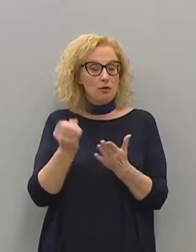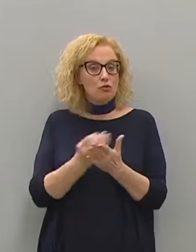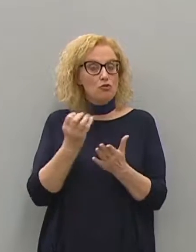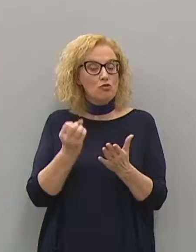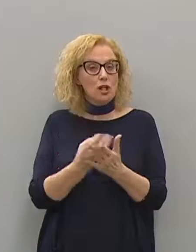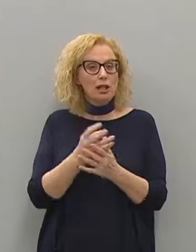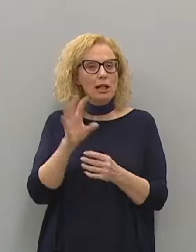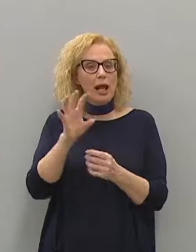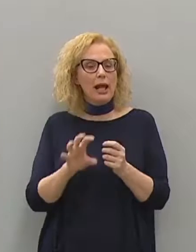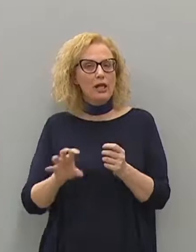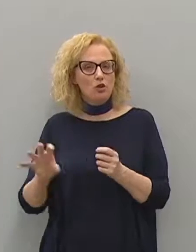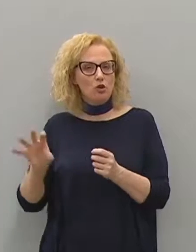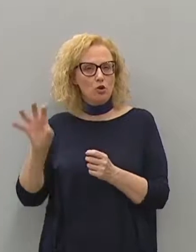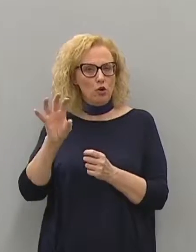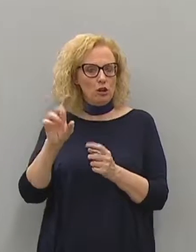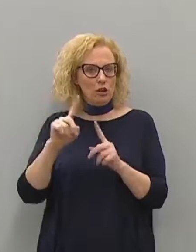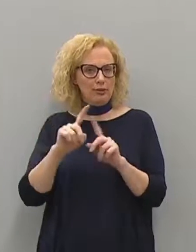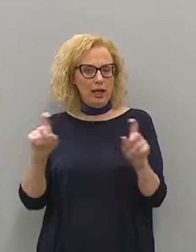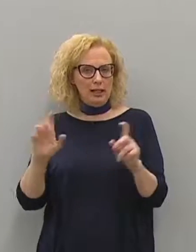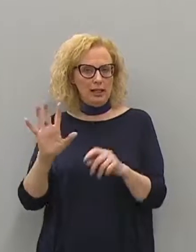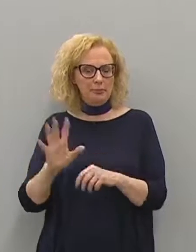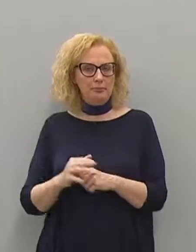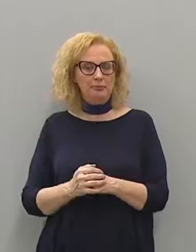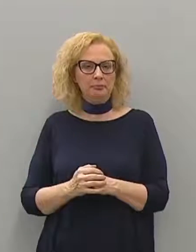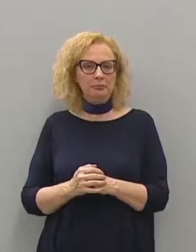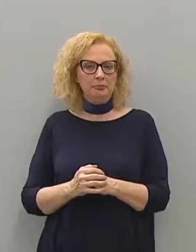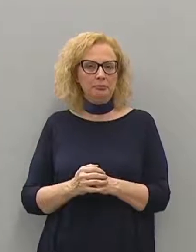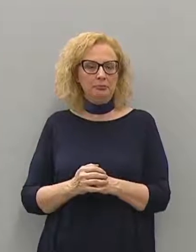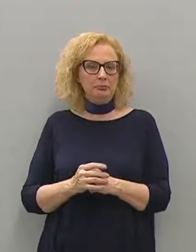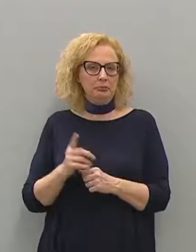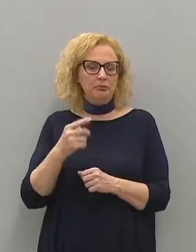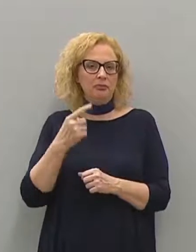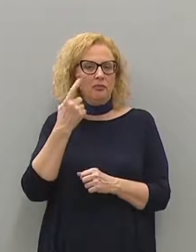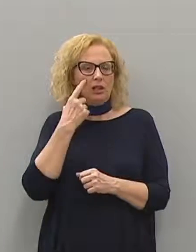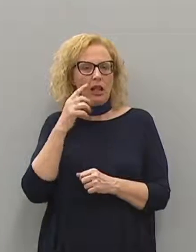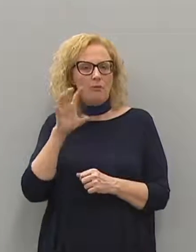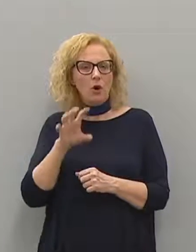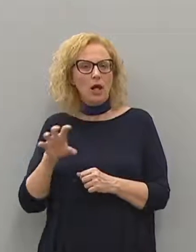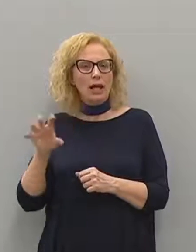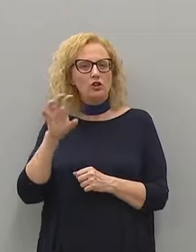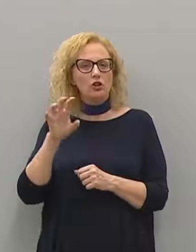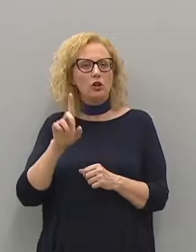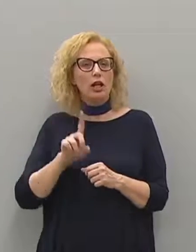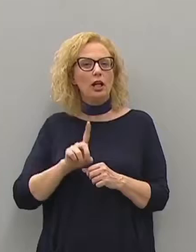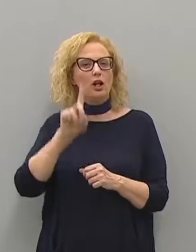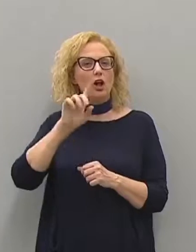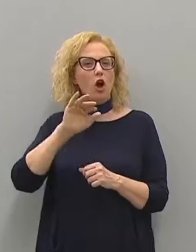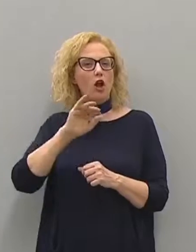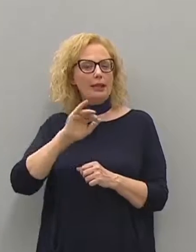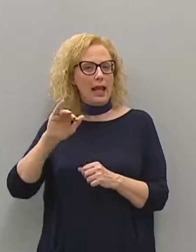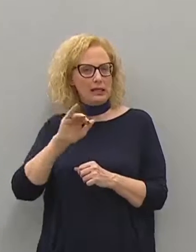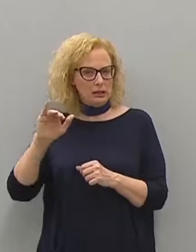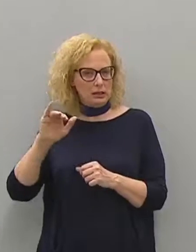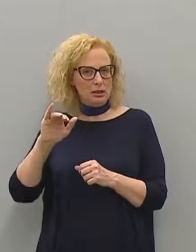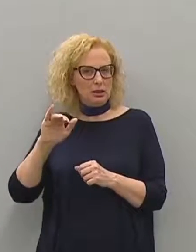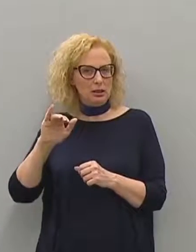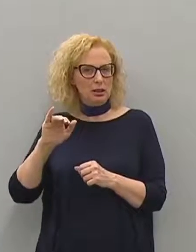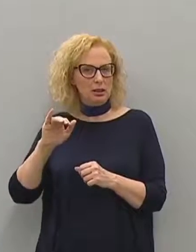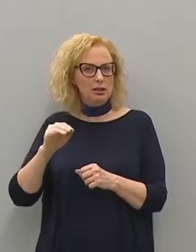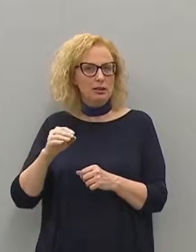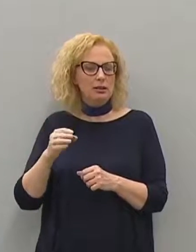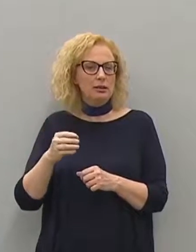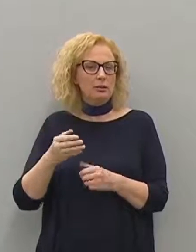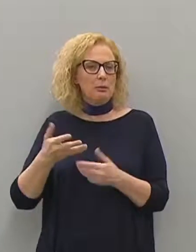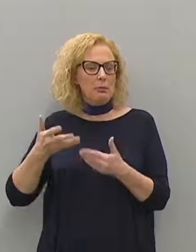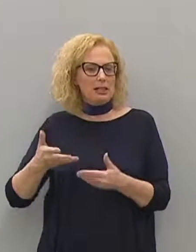diverse ragioni oggi le realtà più colpite sembrano essere quelle del nord est in questa fase di più dico